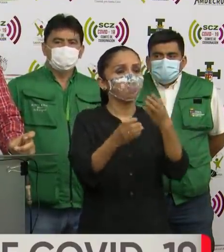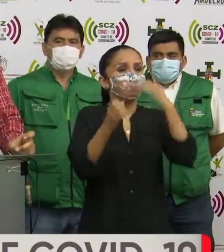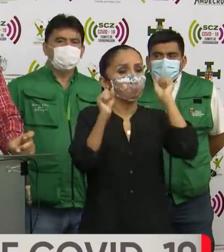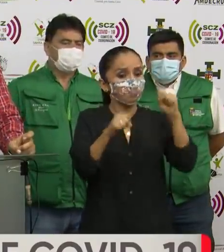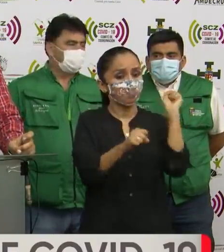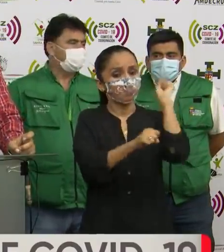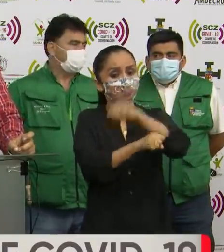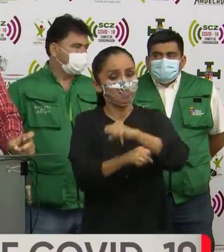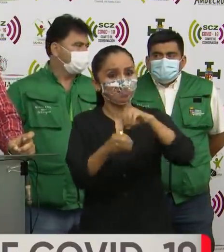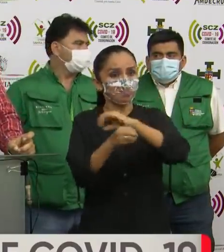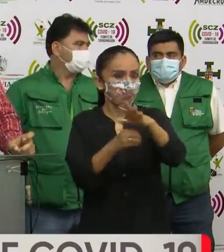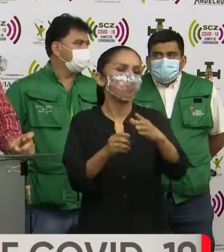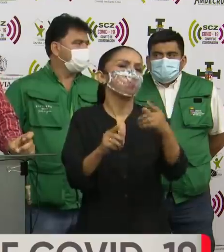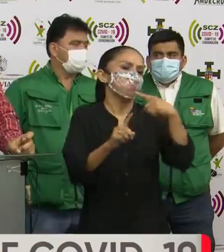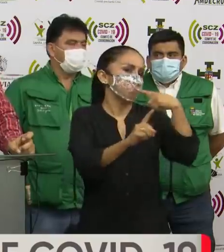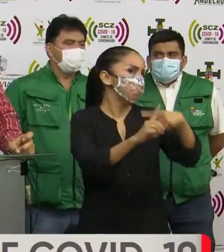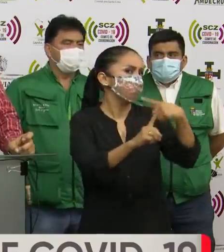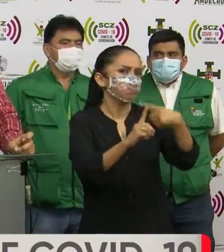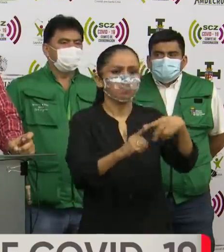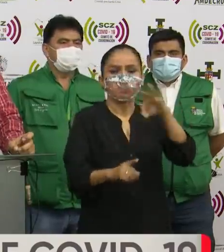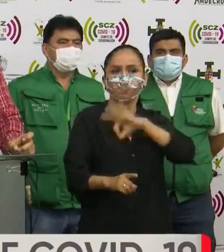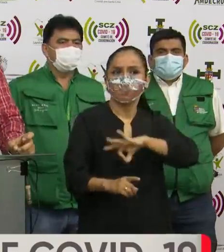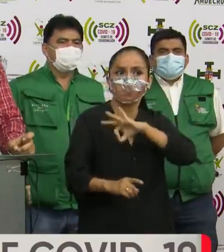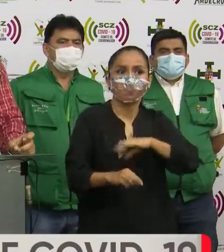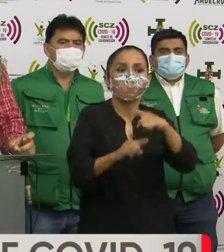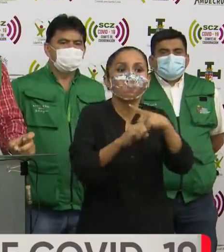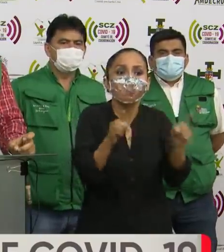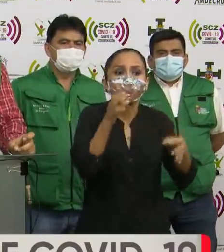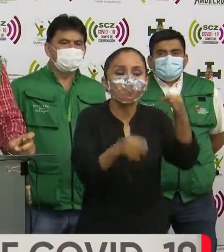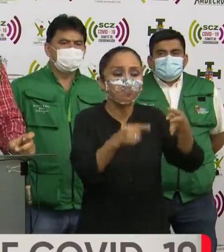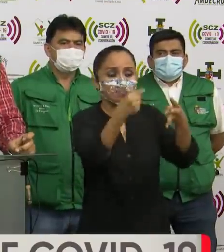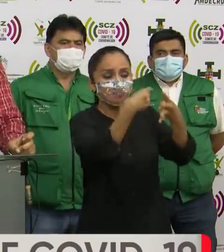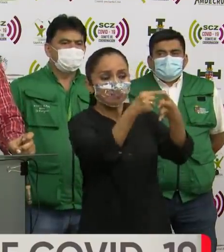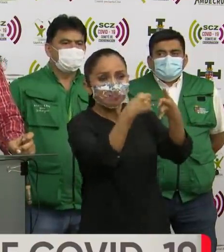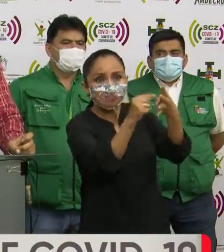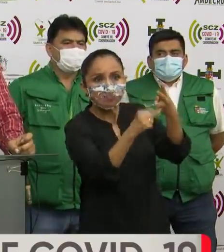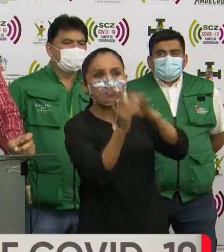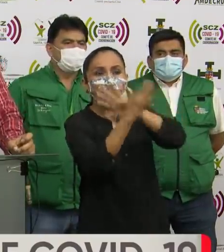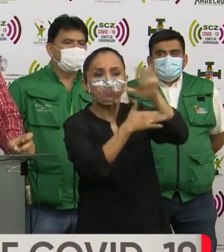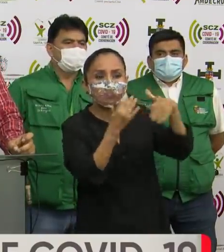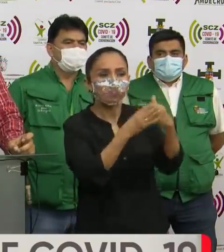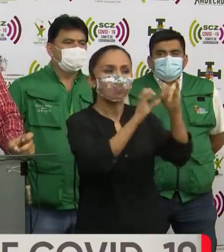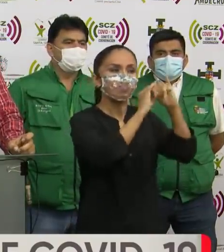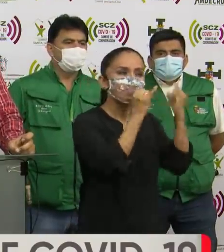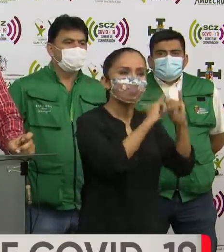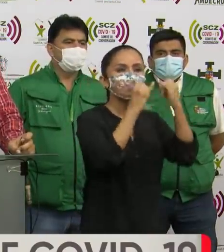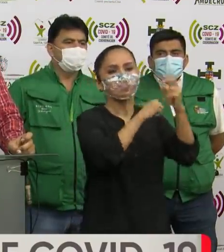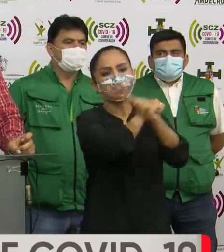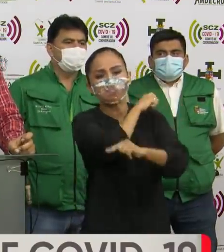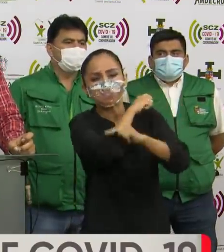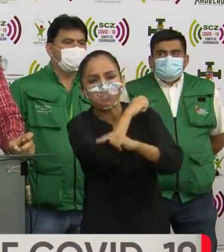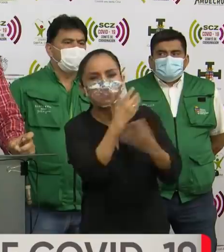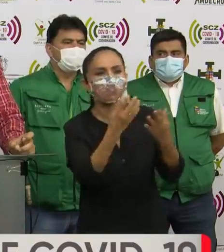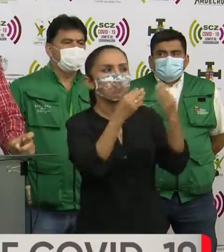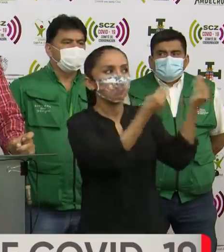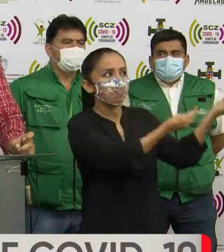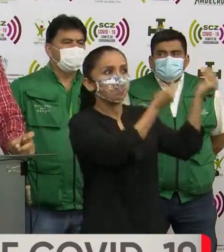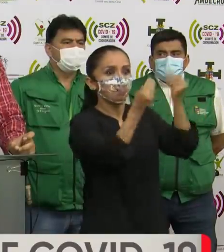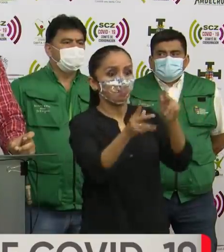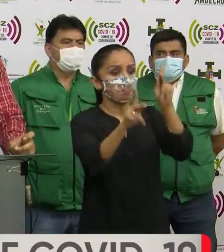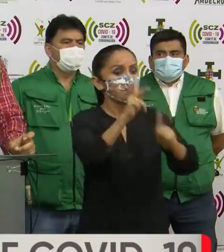son adecuadas y va a ser a favor de la población. Pero si las medidas que toda la entidad nacional emite y la